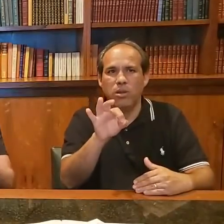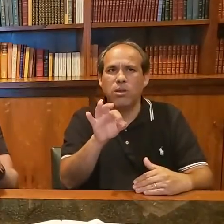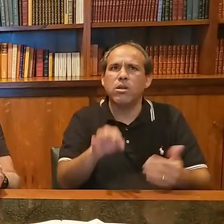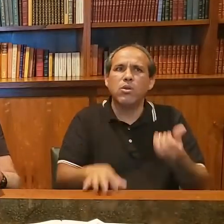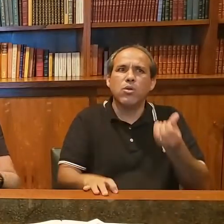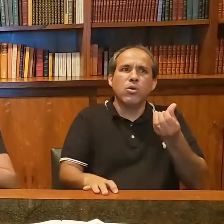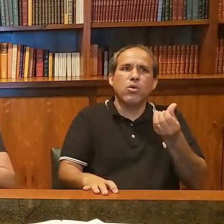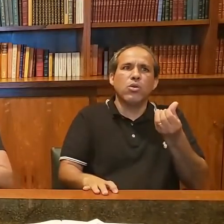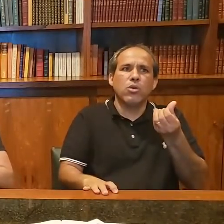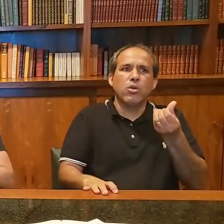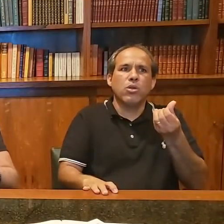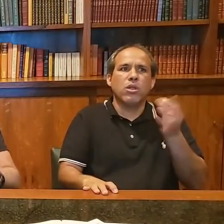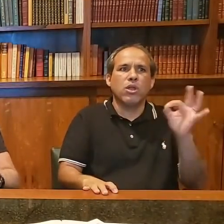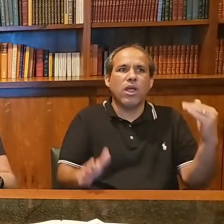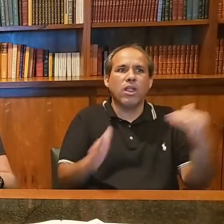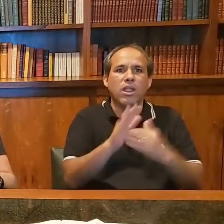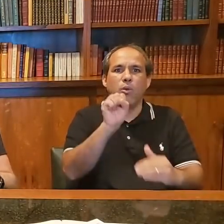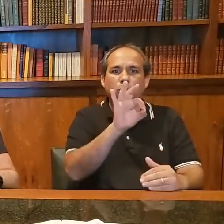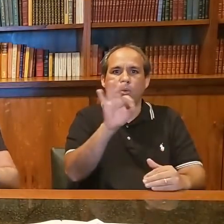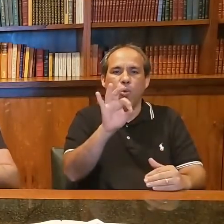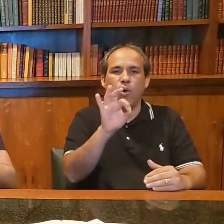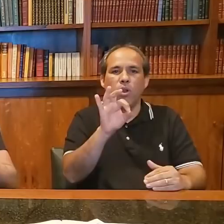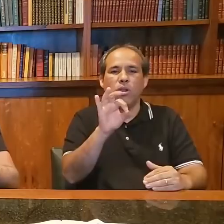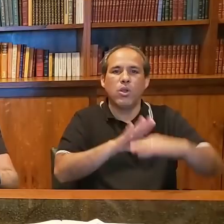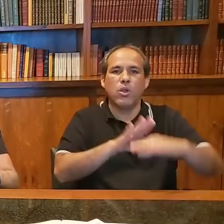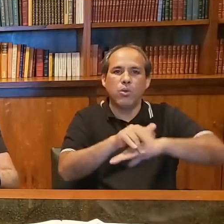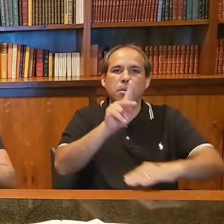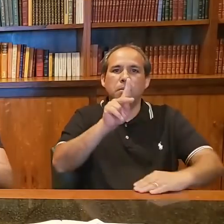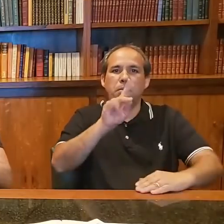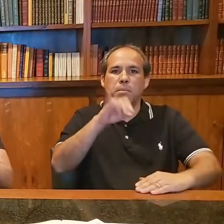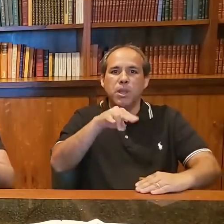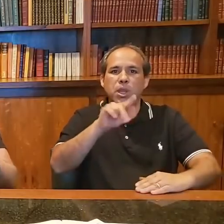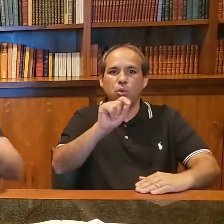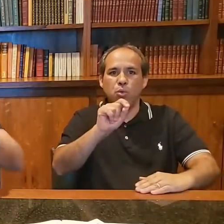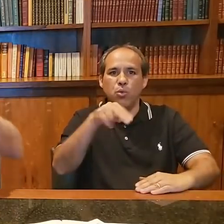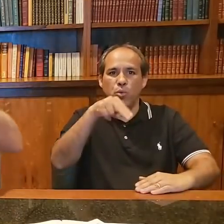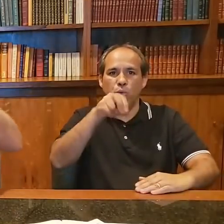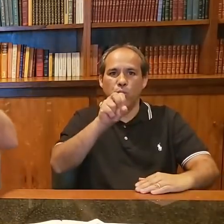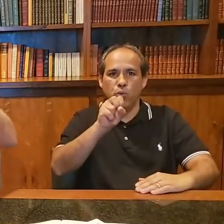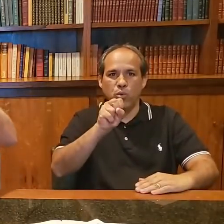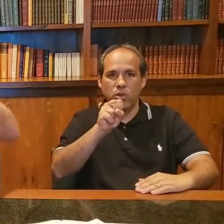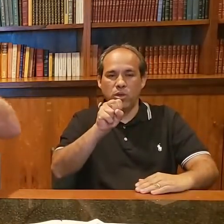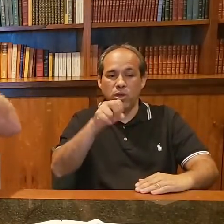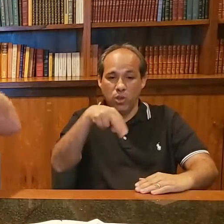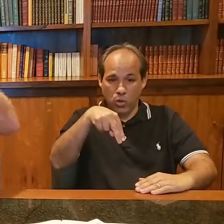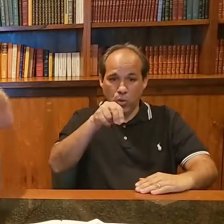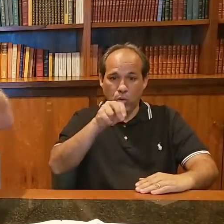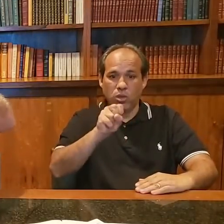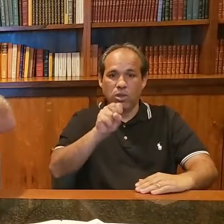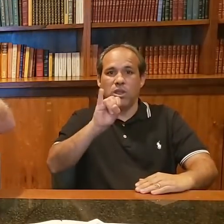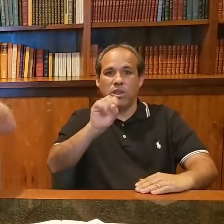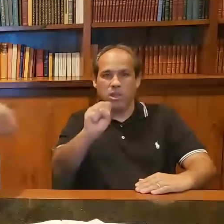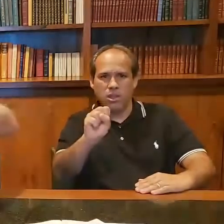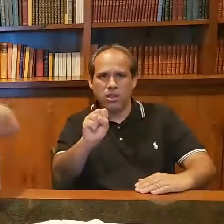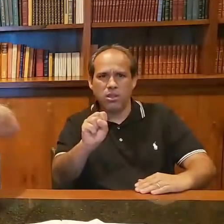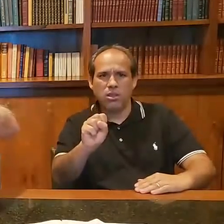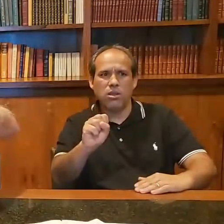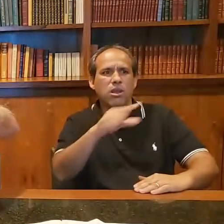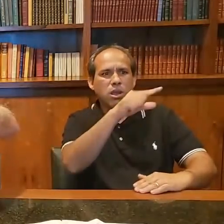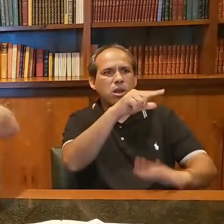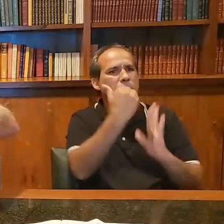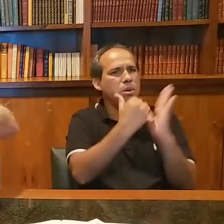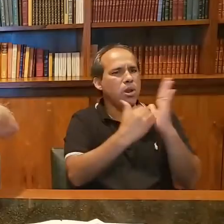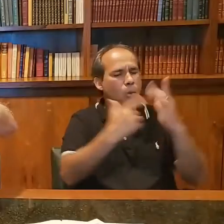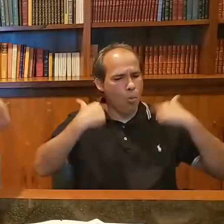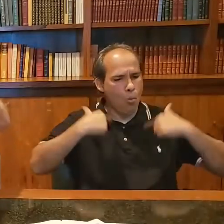18 às 20 horas, é um programa isento, que realmente tem excelentes pessoas, como, por exemplo, Milton Brau, saiu de lá, Milton Brau, não tenho visto